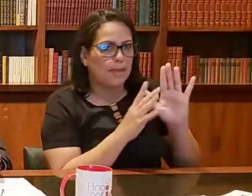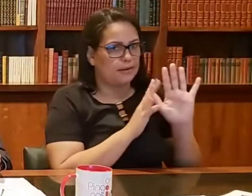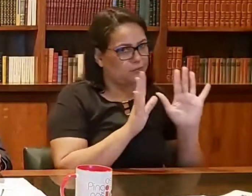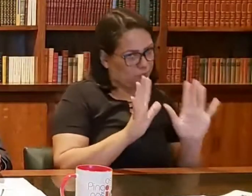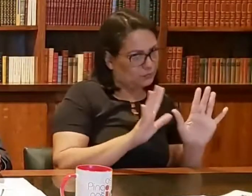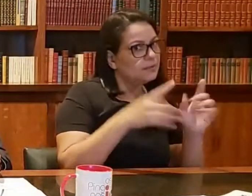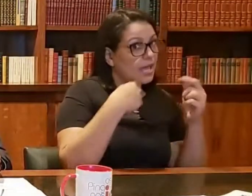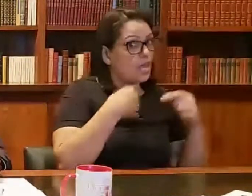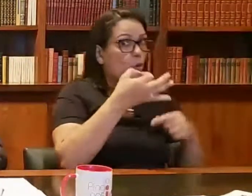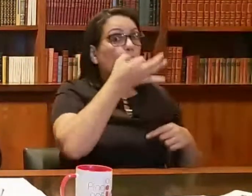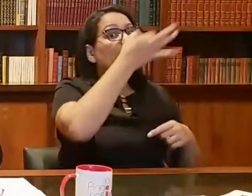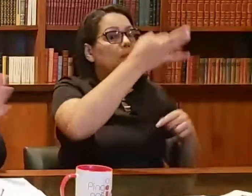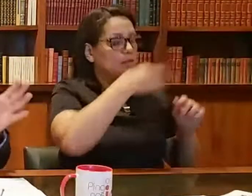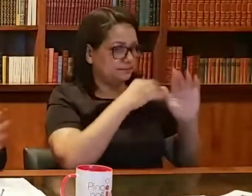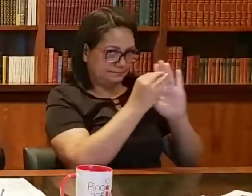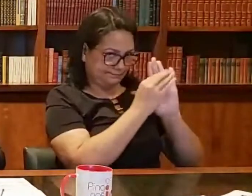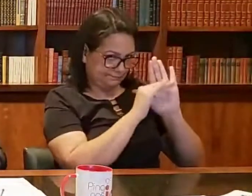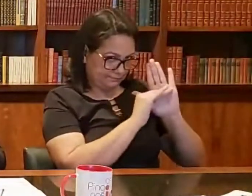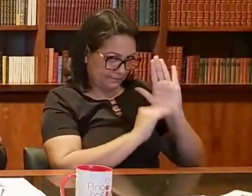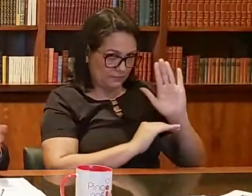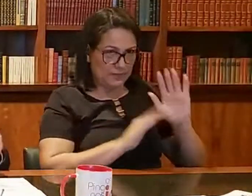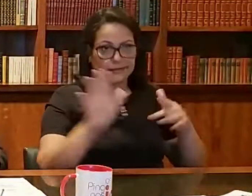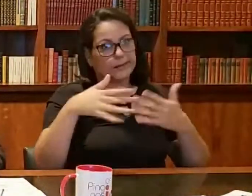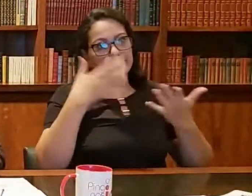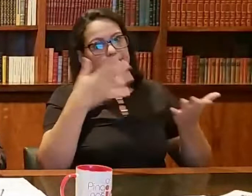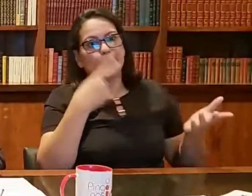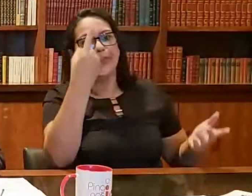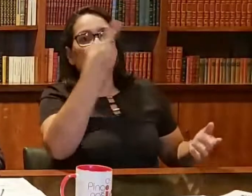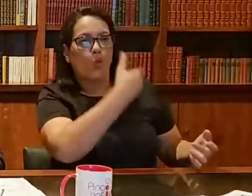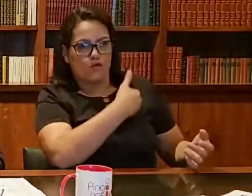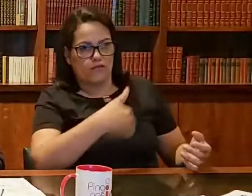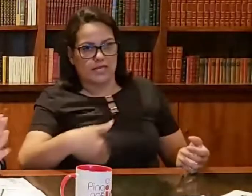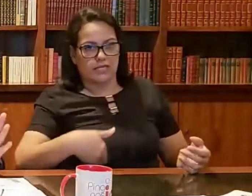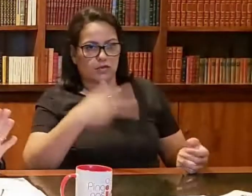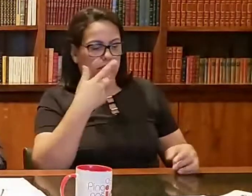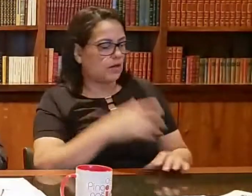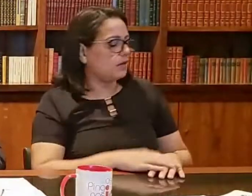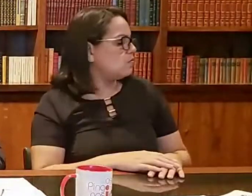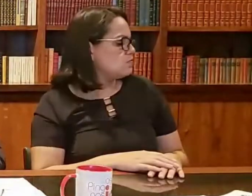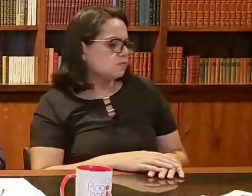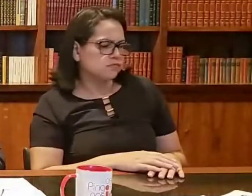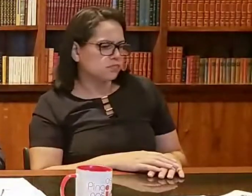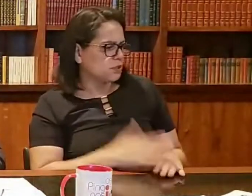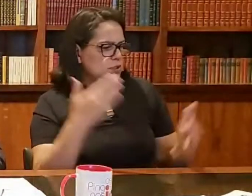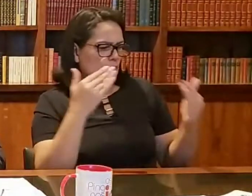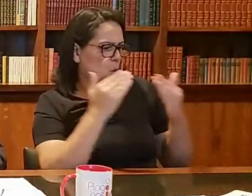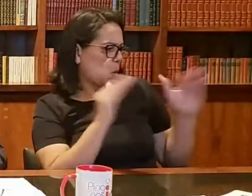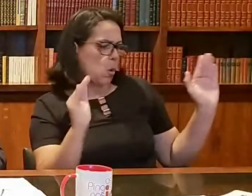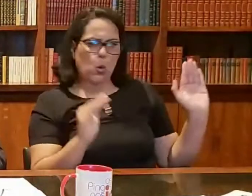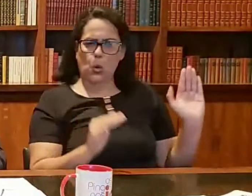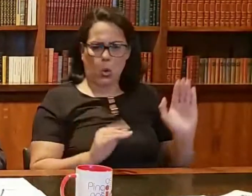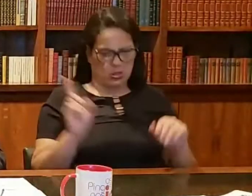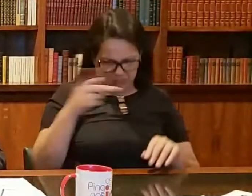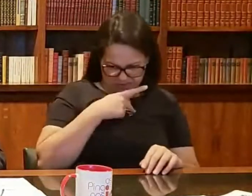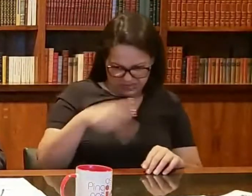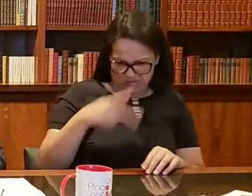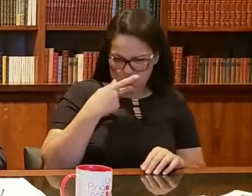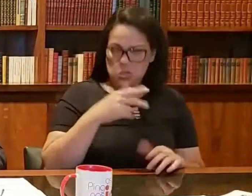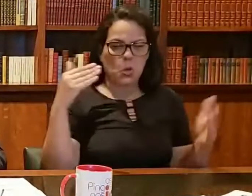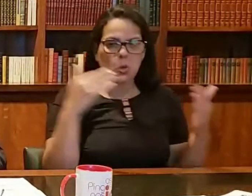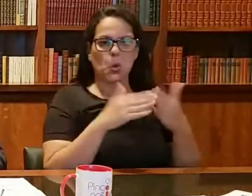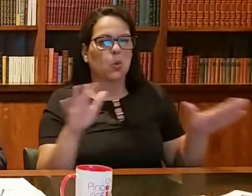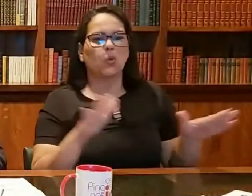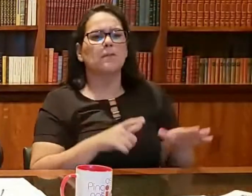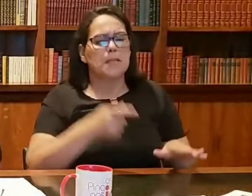restritiva. Um dos governadores dos 7 estados fala, não concordo com o que o presidente está falando, tem que ser